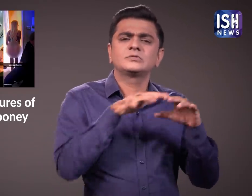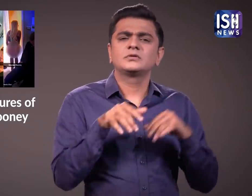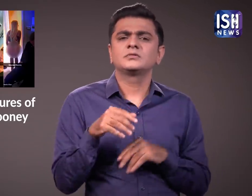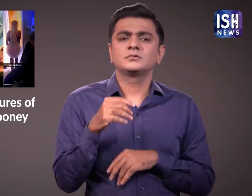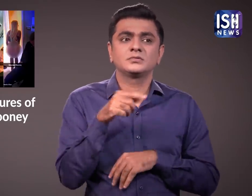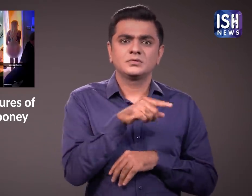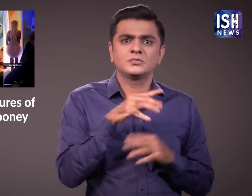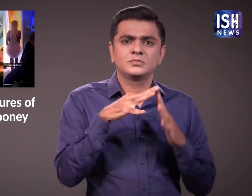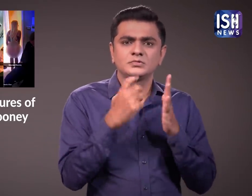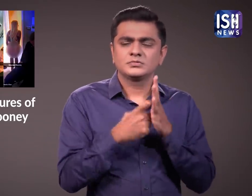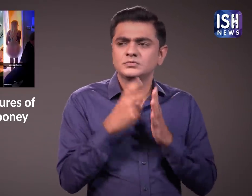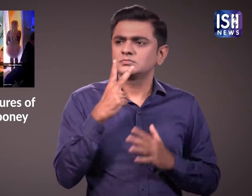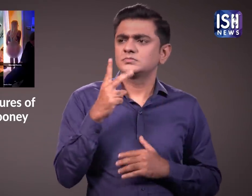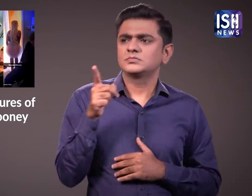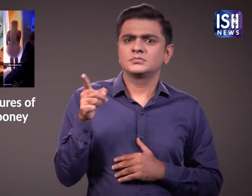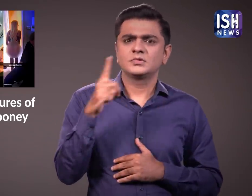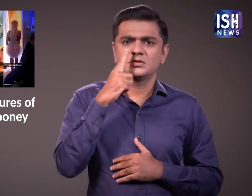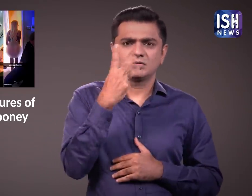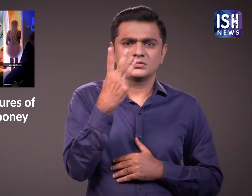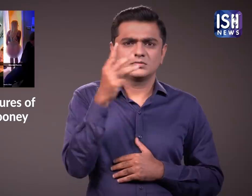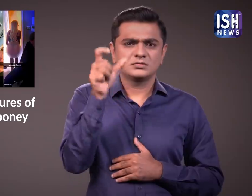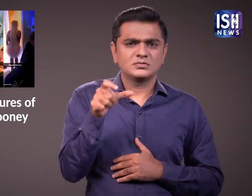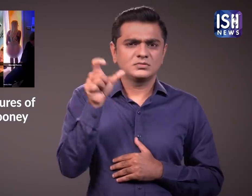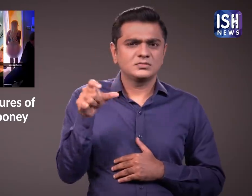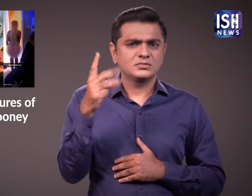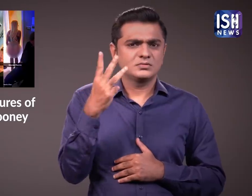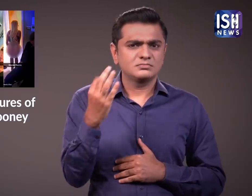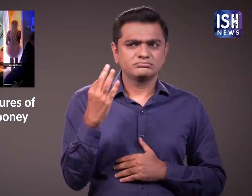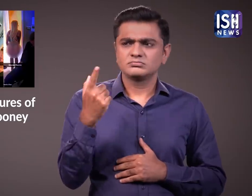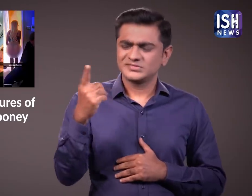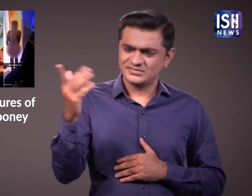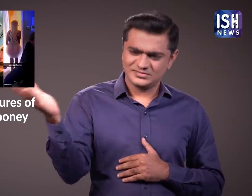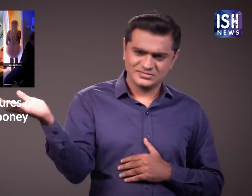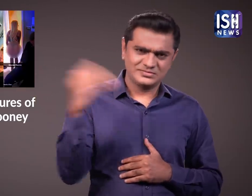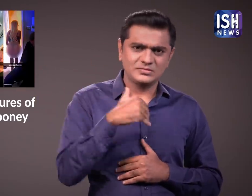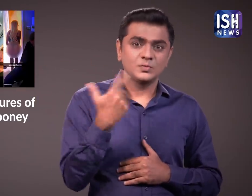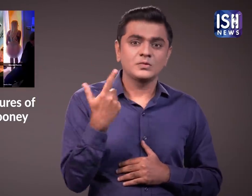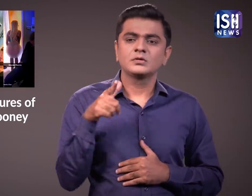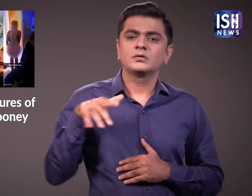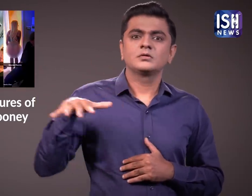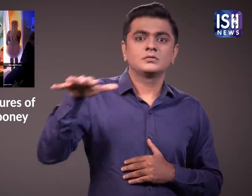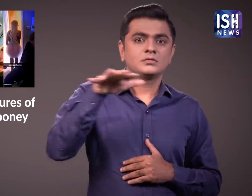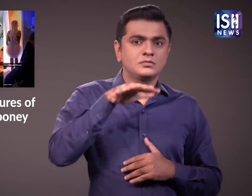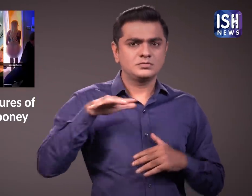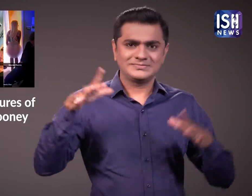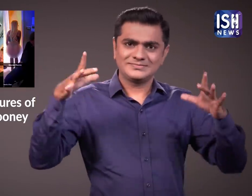गई। बाद में रूनी ने फिर तीनों लड़कियों को अपने वियाईपी बूत पर आमंत्रित